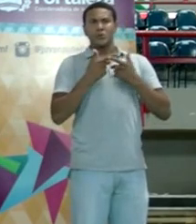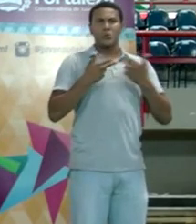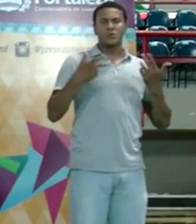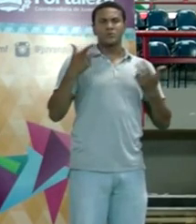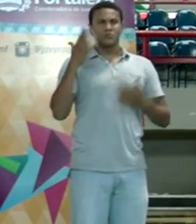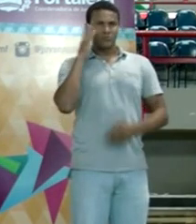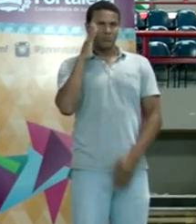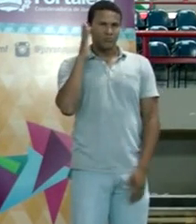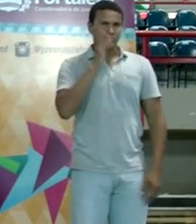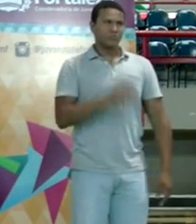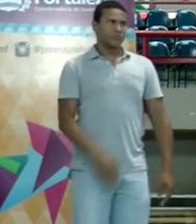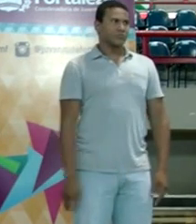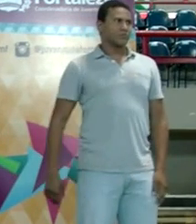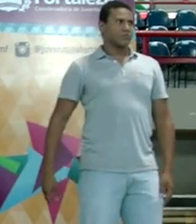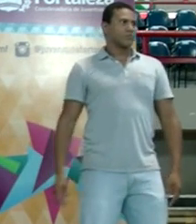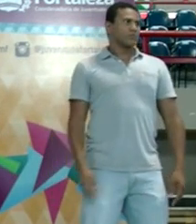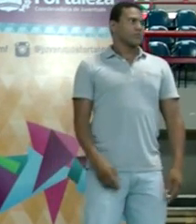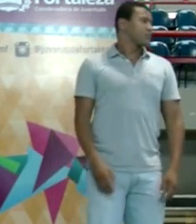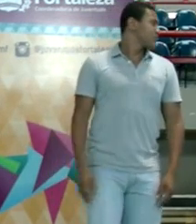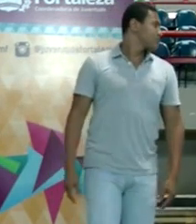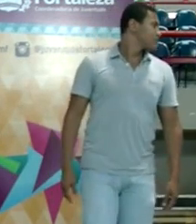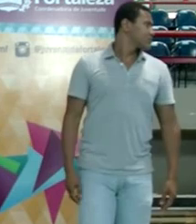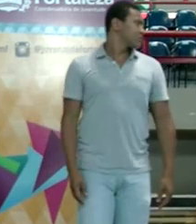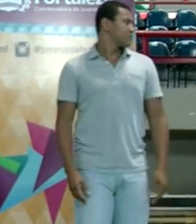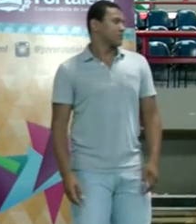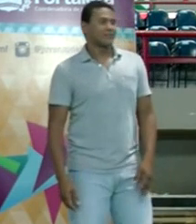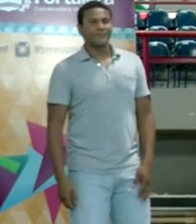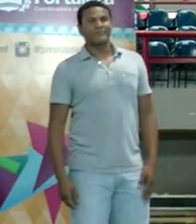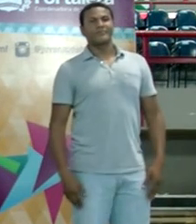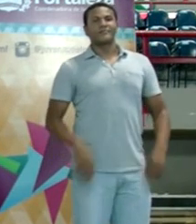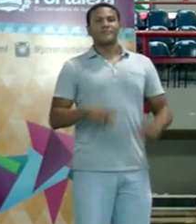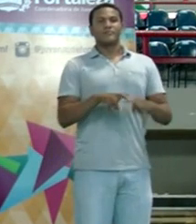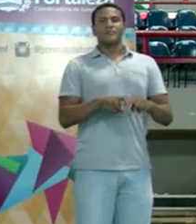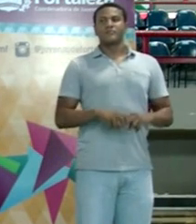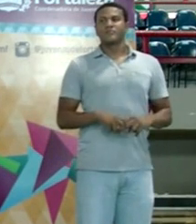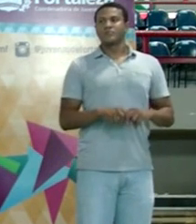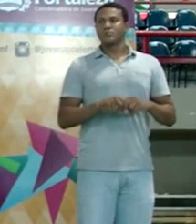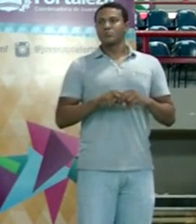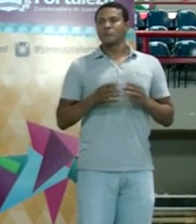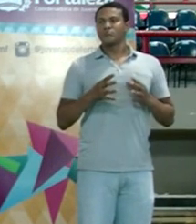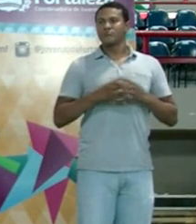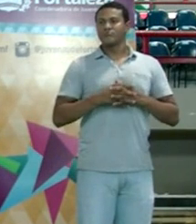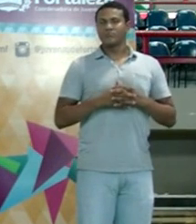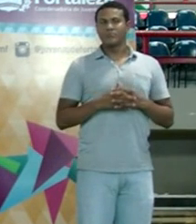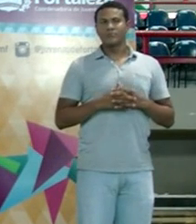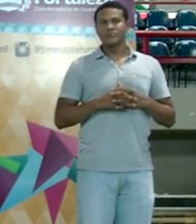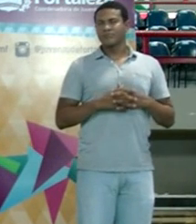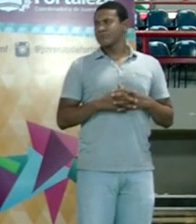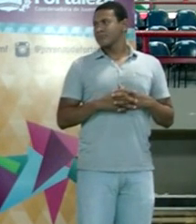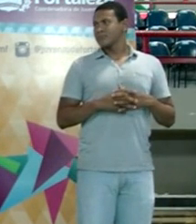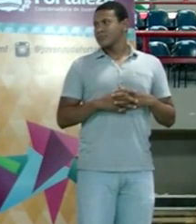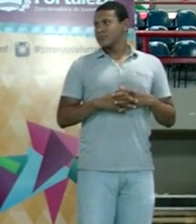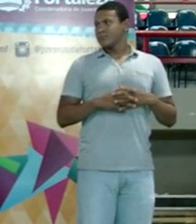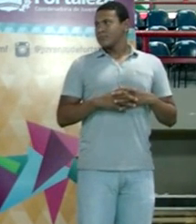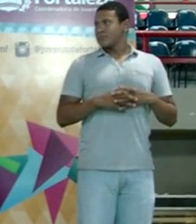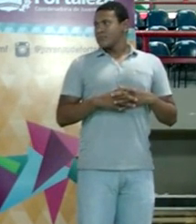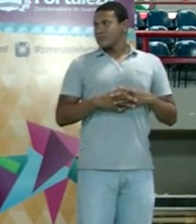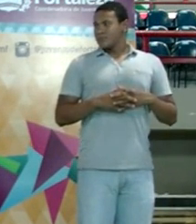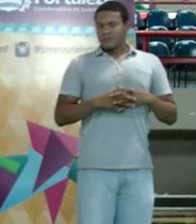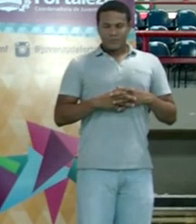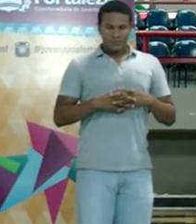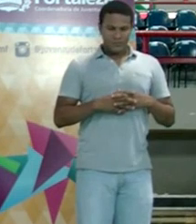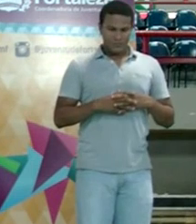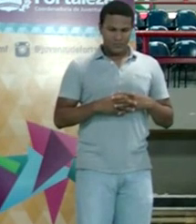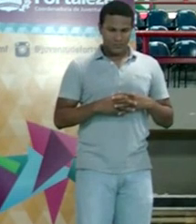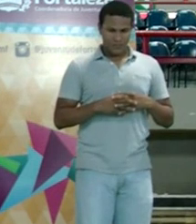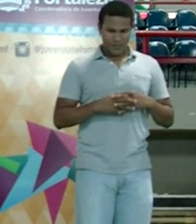aí um ponto. Então eu falei a sétima, né? Deixa eu ver essa aqui a gente está com pouco tempo. Deixa eu escolher umas melhores para que nós possamos